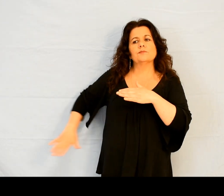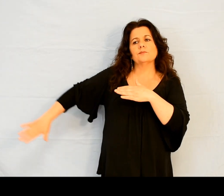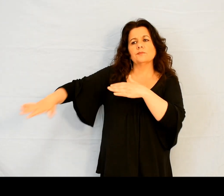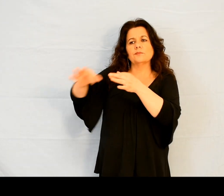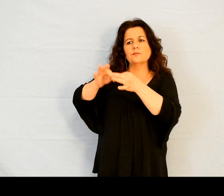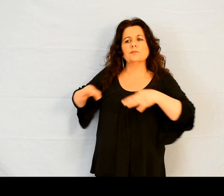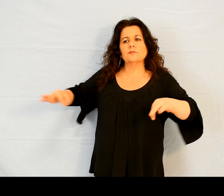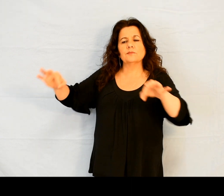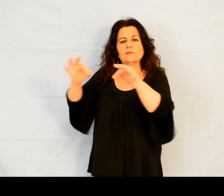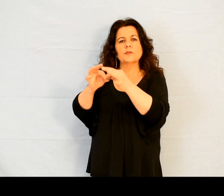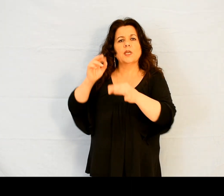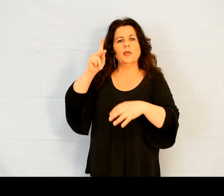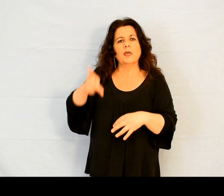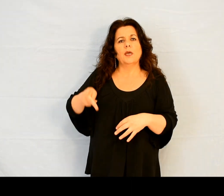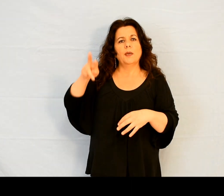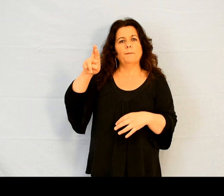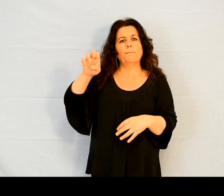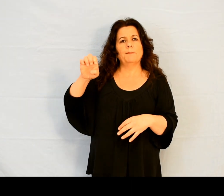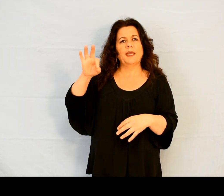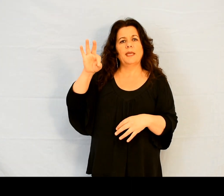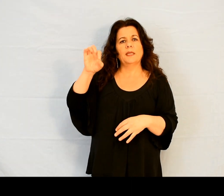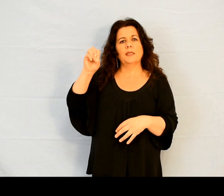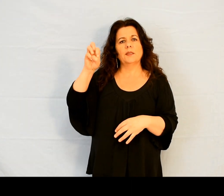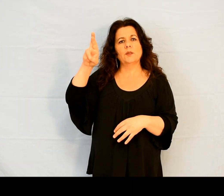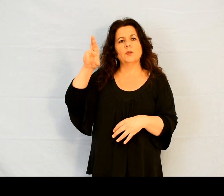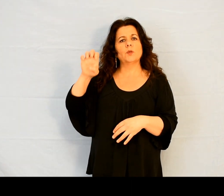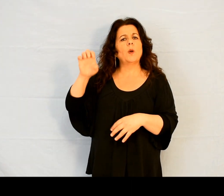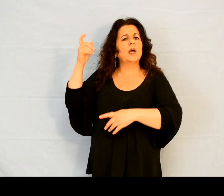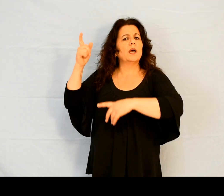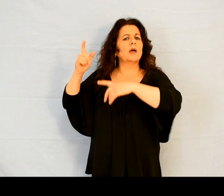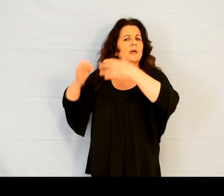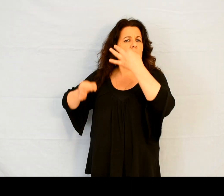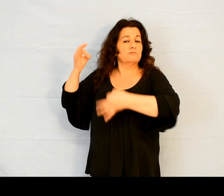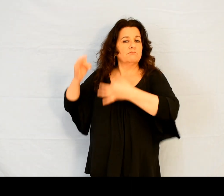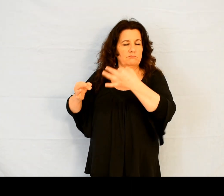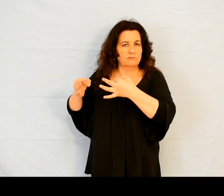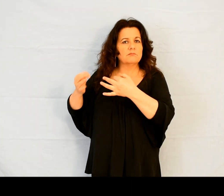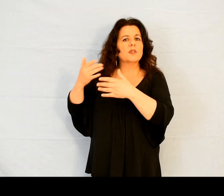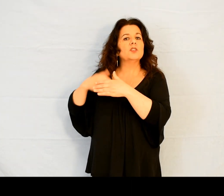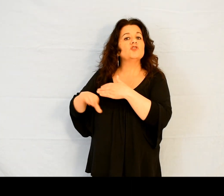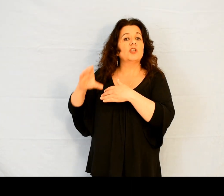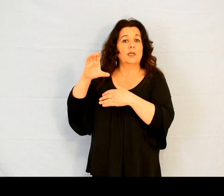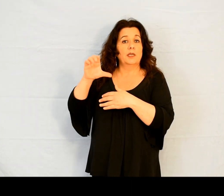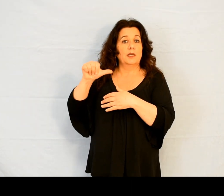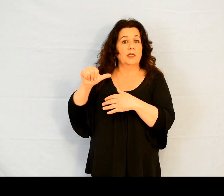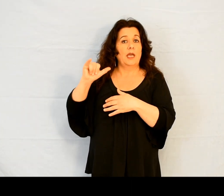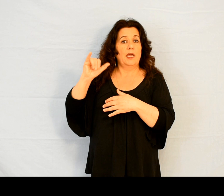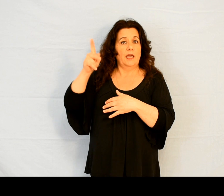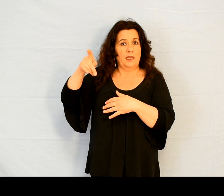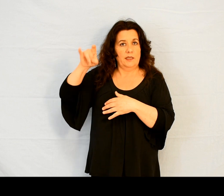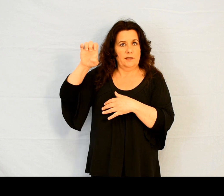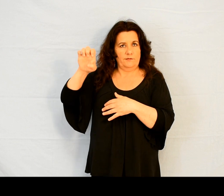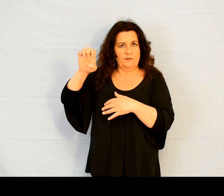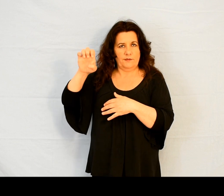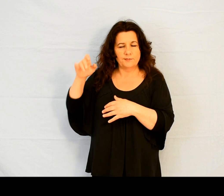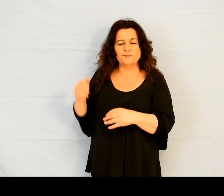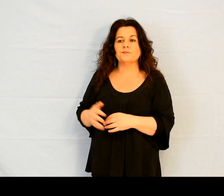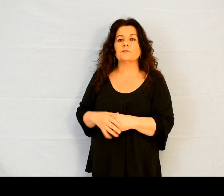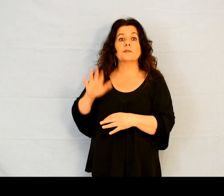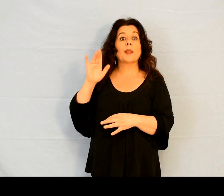C'était le matin. Ceux qui l'avaient emmené n'entrèrent pas dans le prétoire, pour éviter une souillure